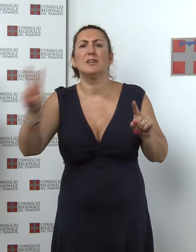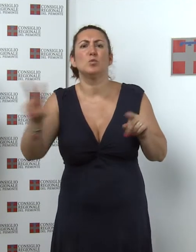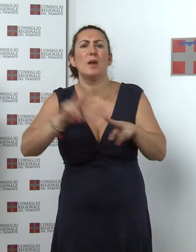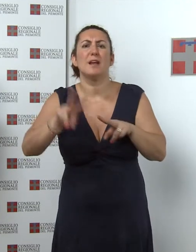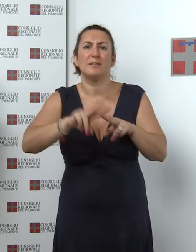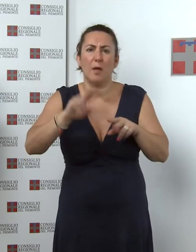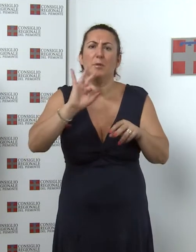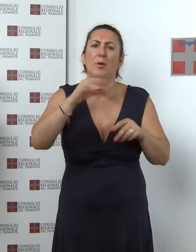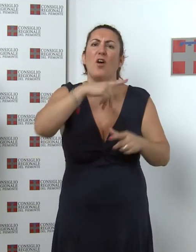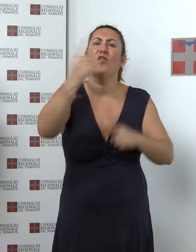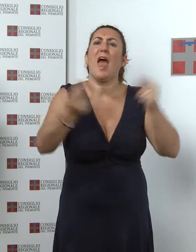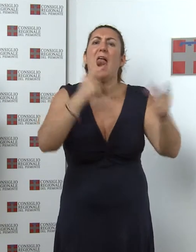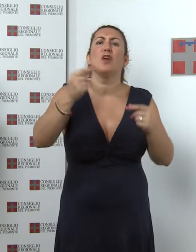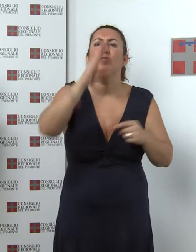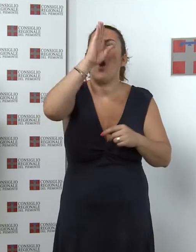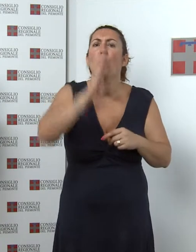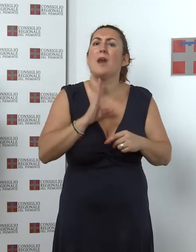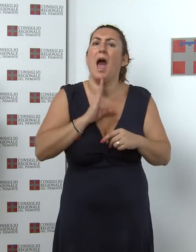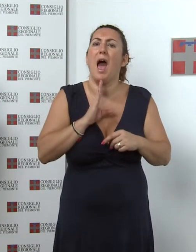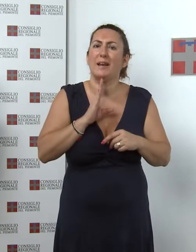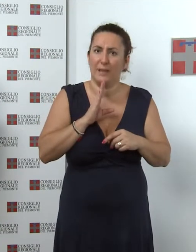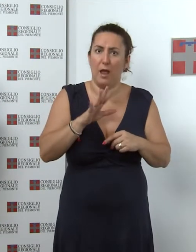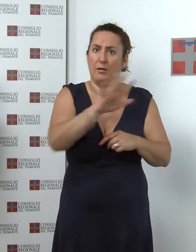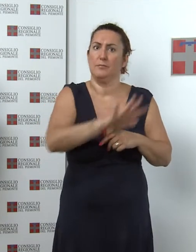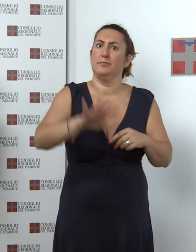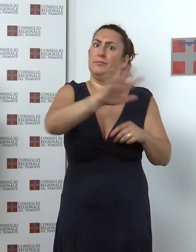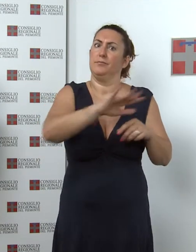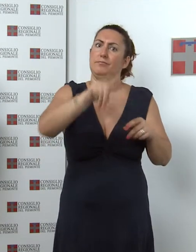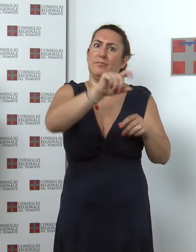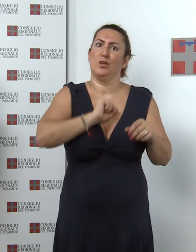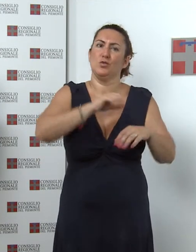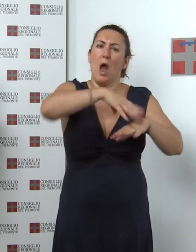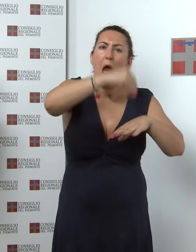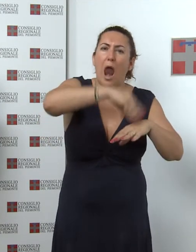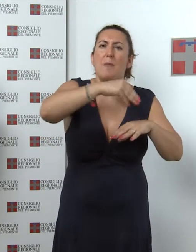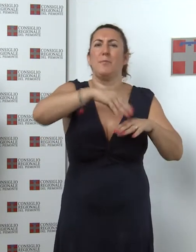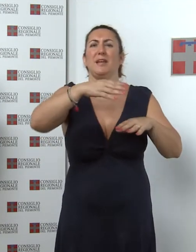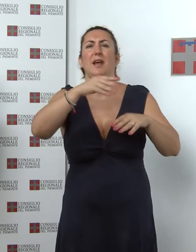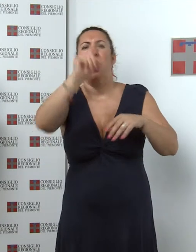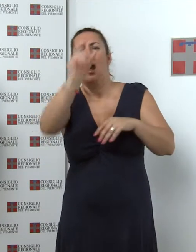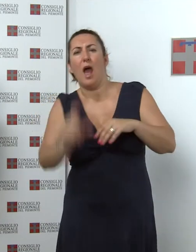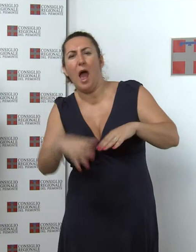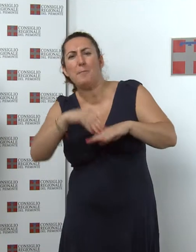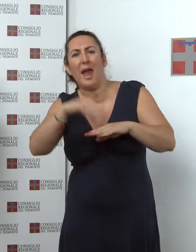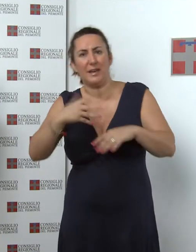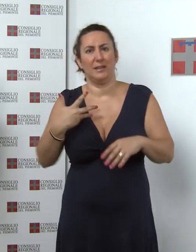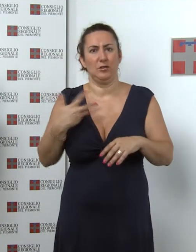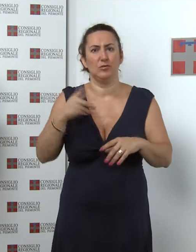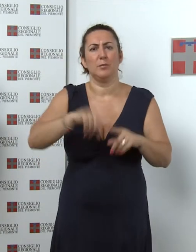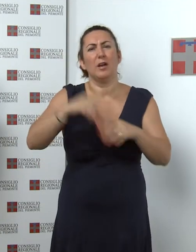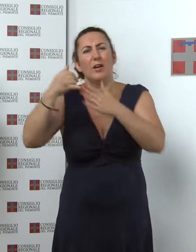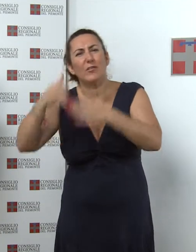pianta diffusa soprattutto nell'emisfero settentrionale, comune sulle Alpi e sugli Appennini, poi a fine settembre con i minerali